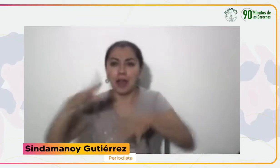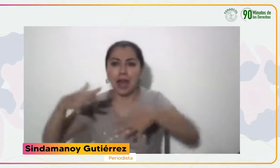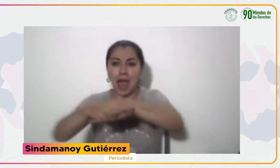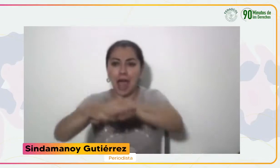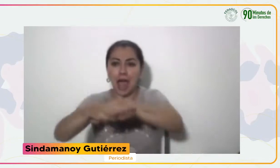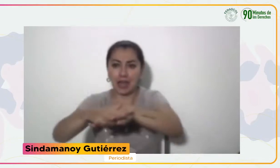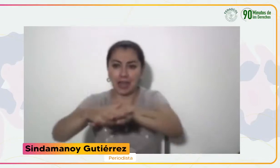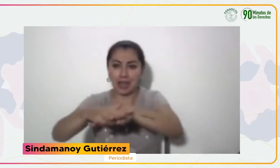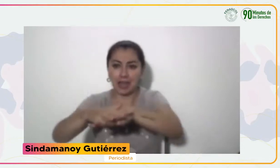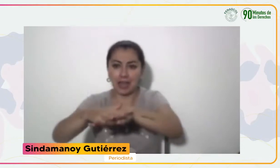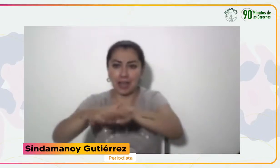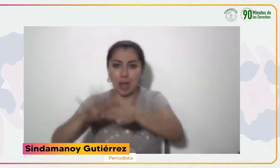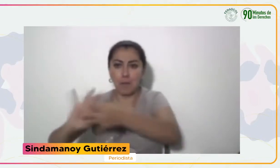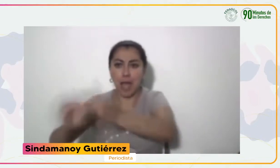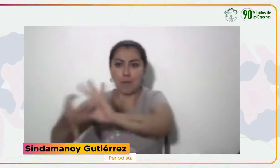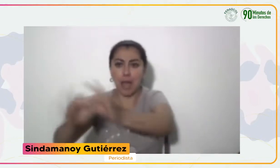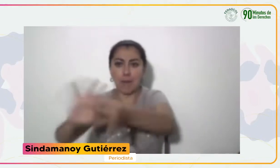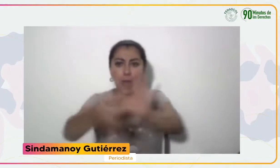podemos formar una red.